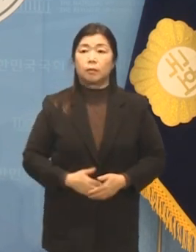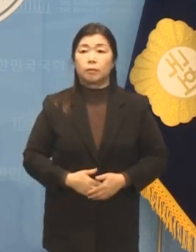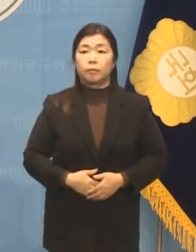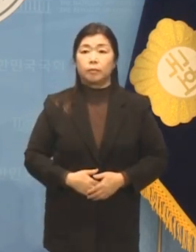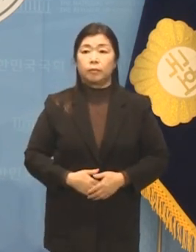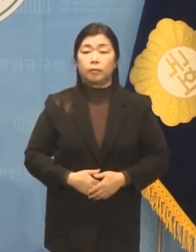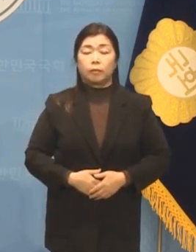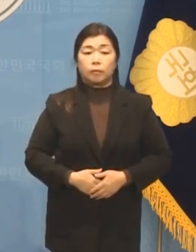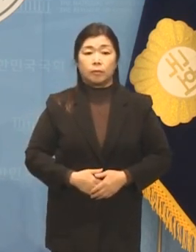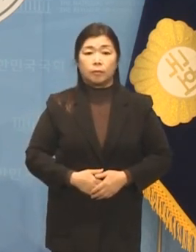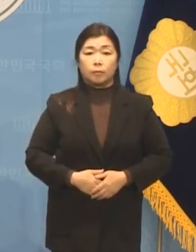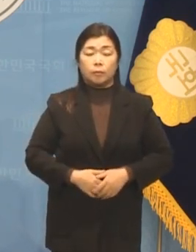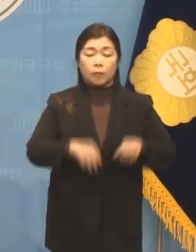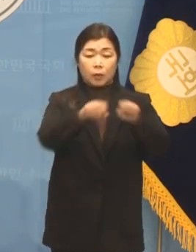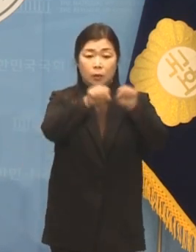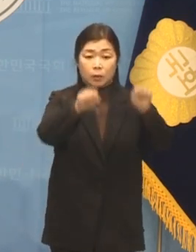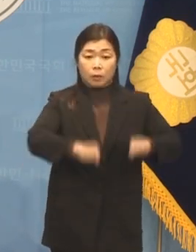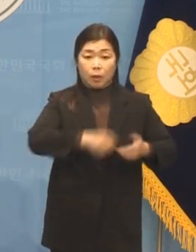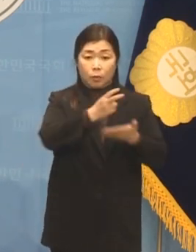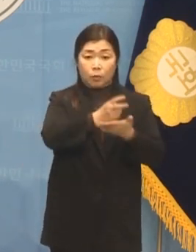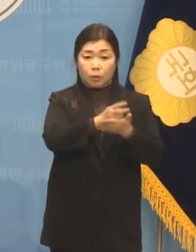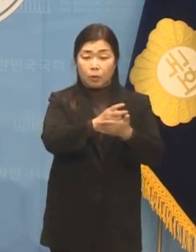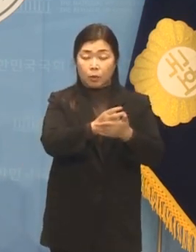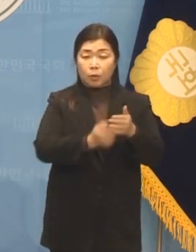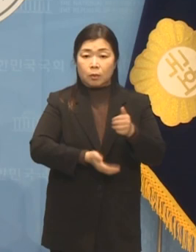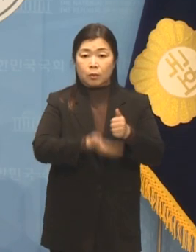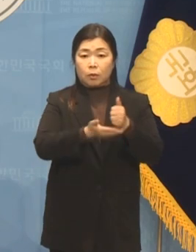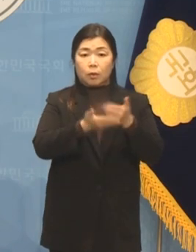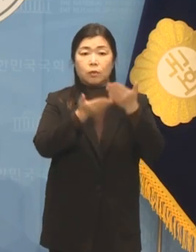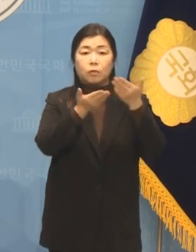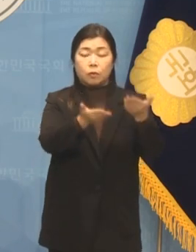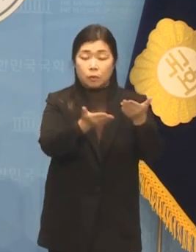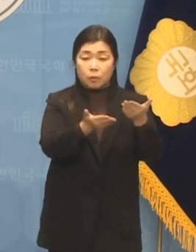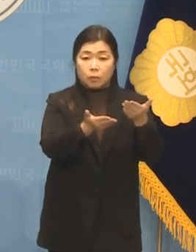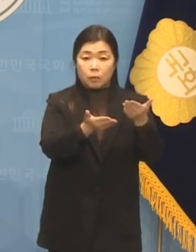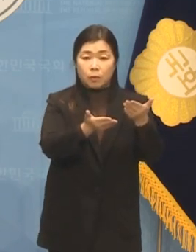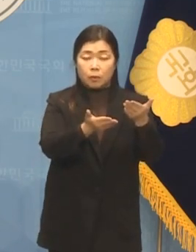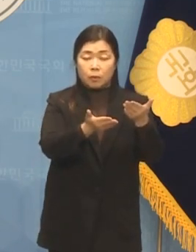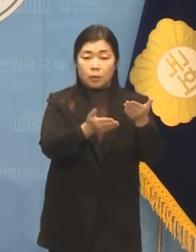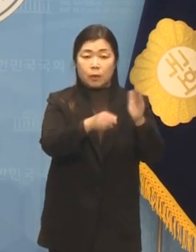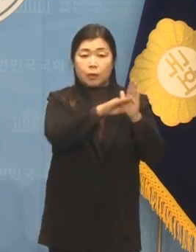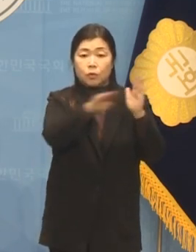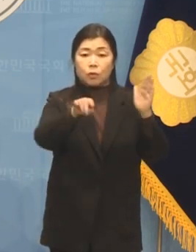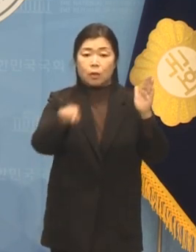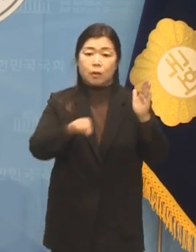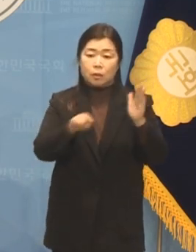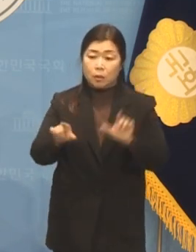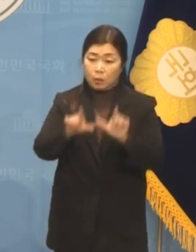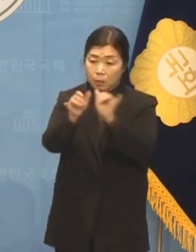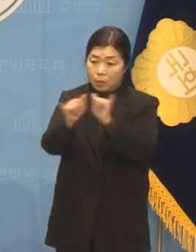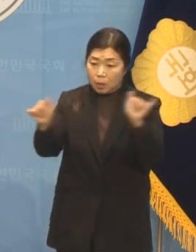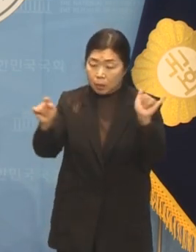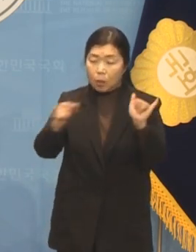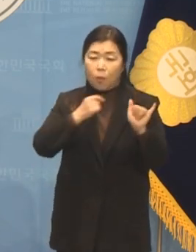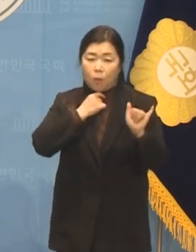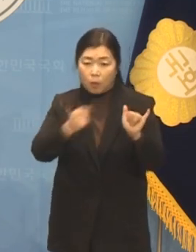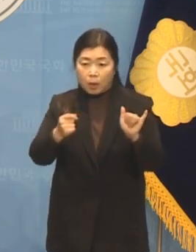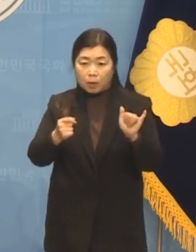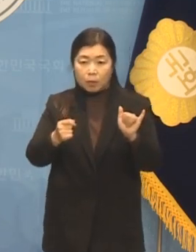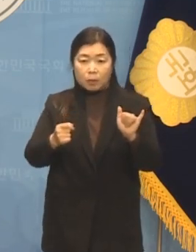하는 틀 속에서 비롯된 지역 민의를 간과하는 과오가 남겨지지 않았으면 합니다.